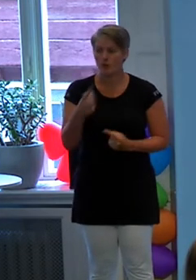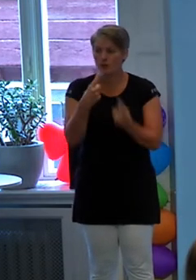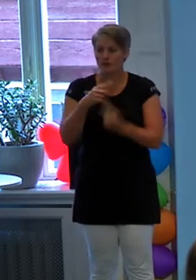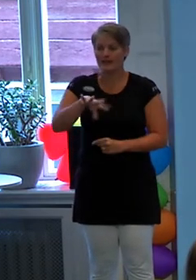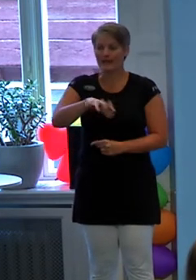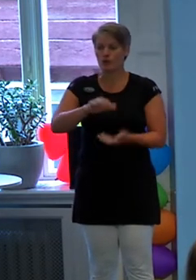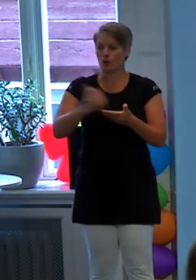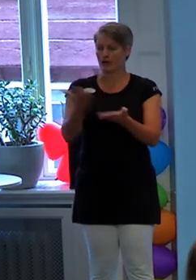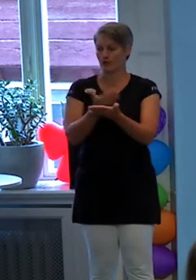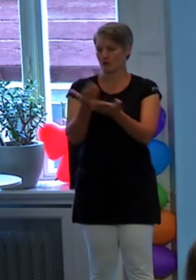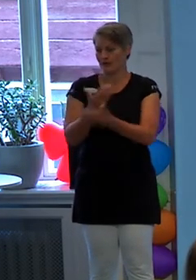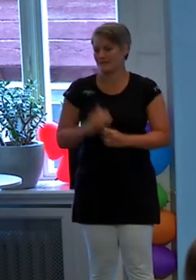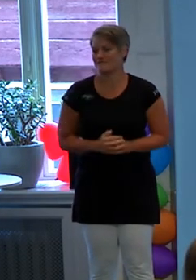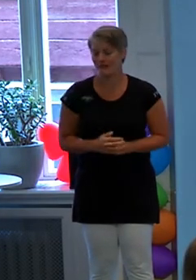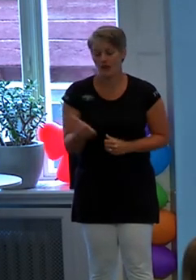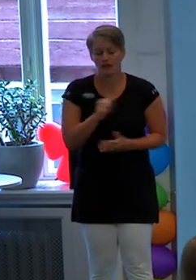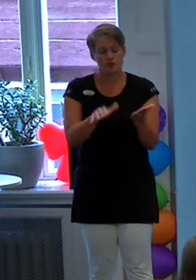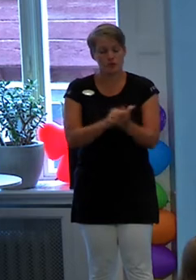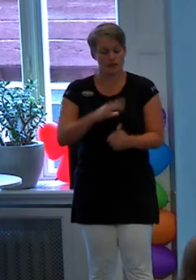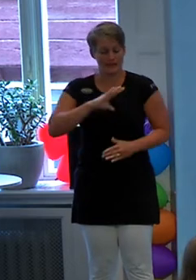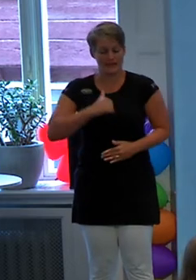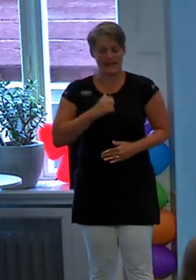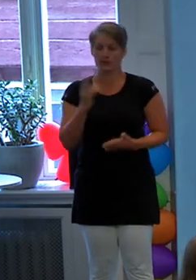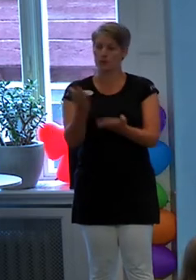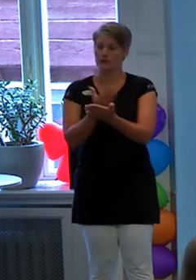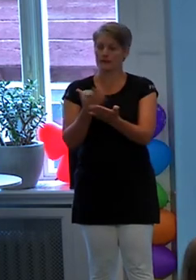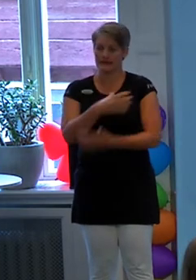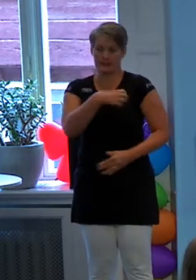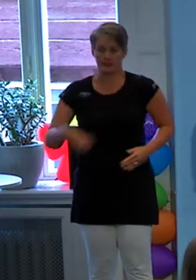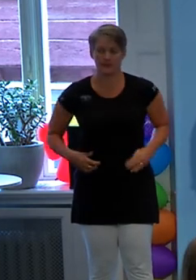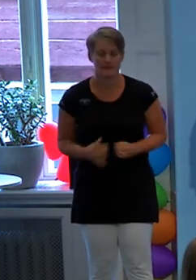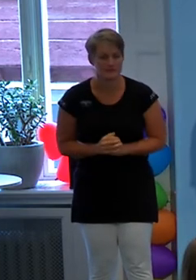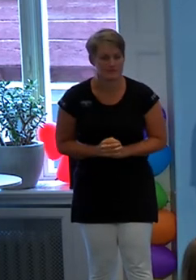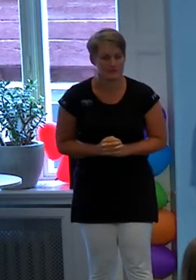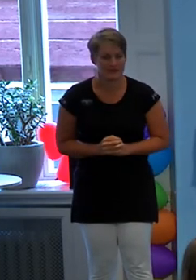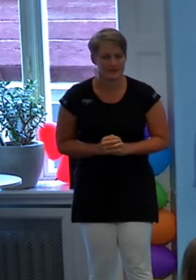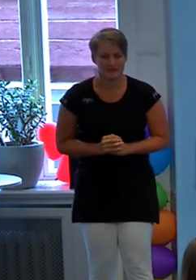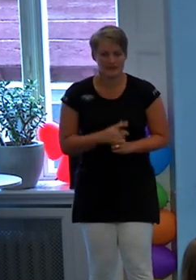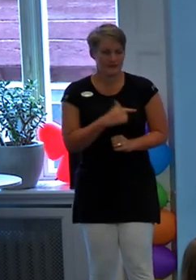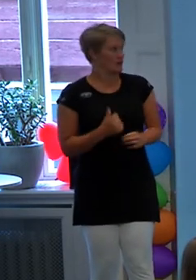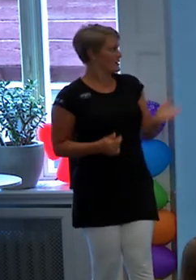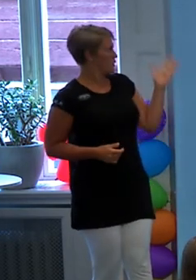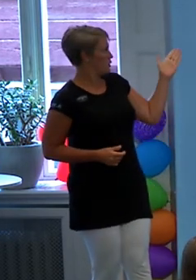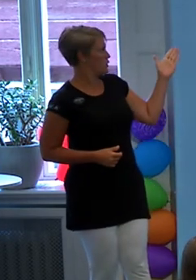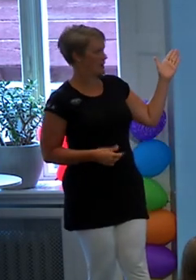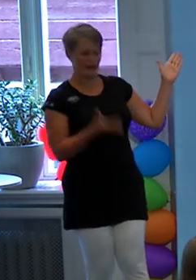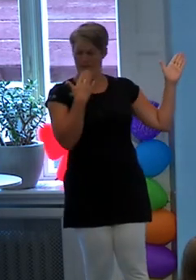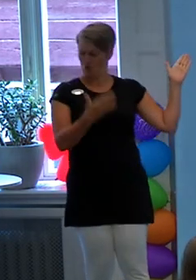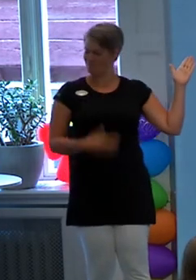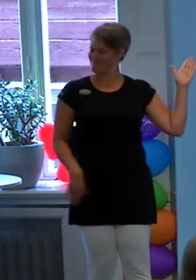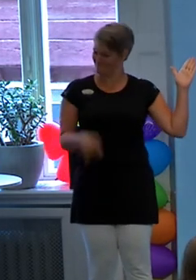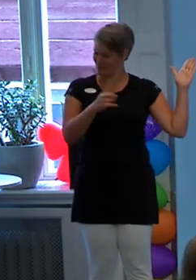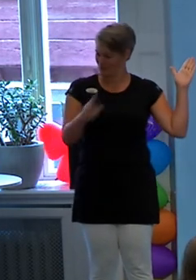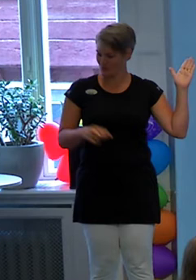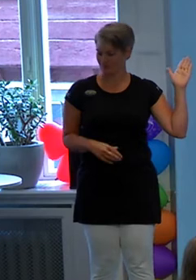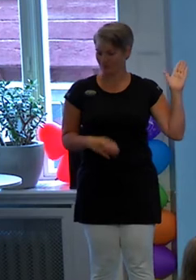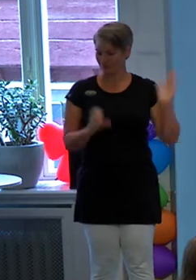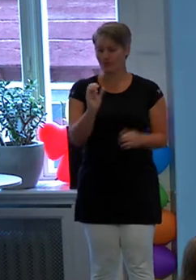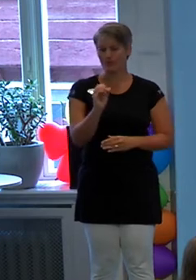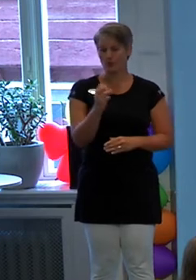och nationellt. Behöver Skåne ett eget utrikesdepartement? Vi har ju rustat upp med ett riktigt bra garnityr här. Här har